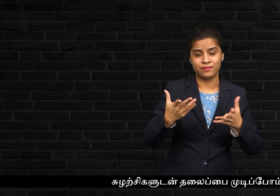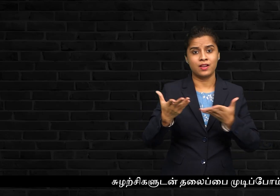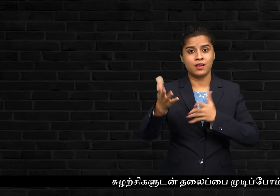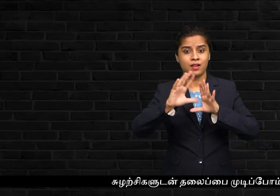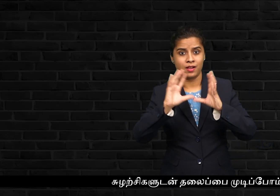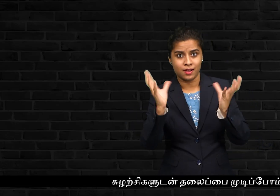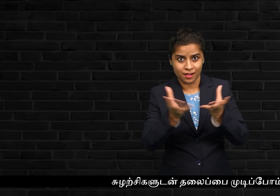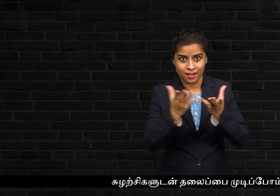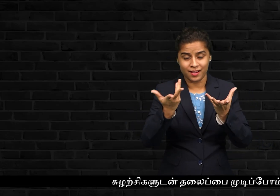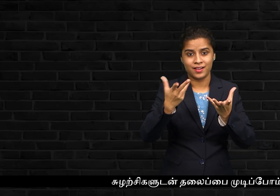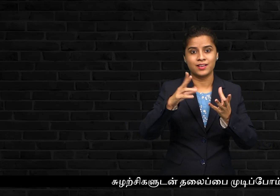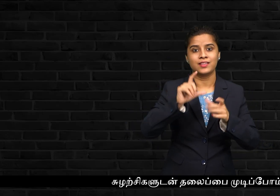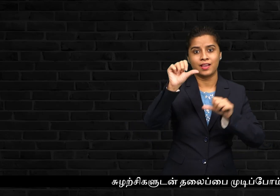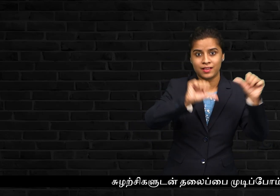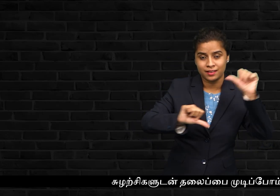சுழற்சிகளுடன் தலைப்பை பார்த்து முடித்தோம்.